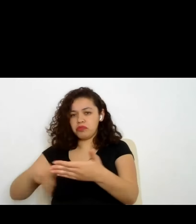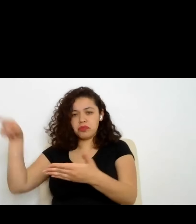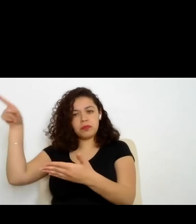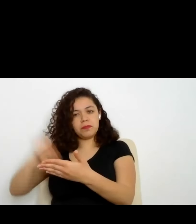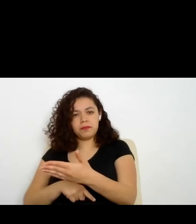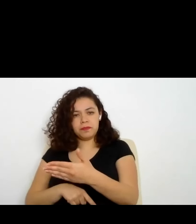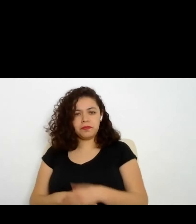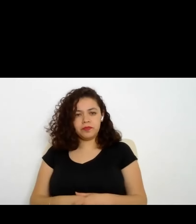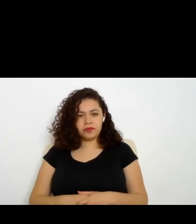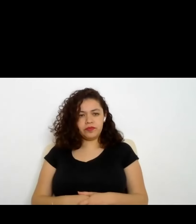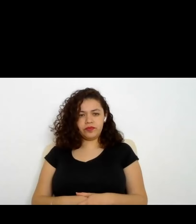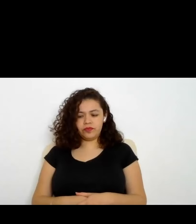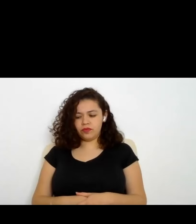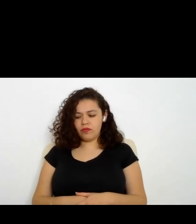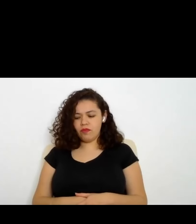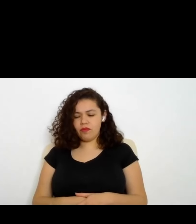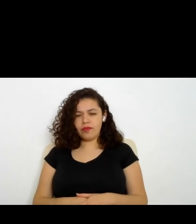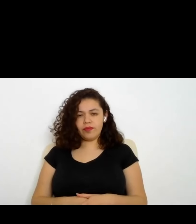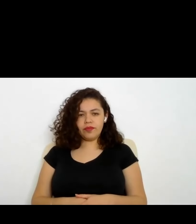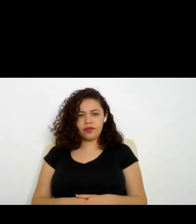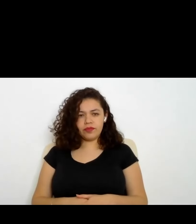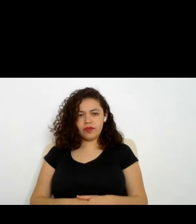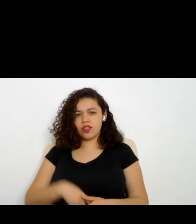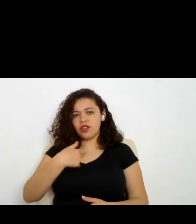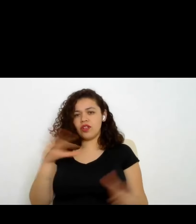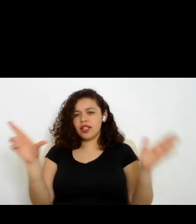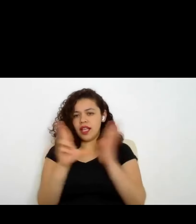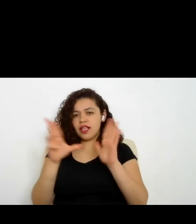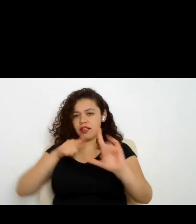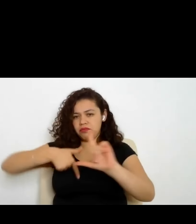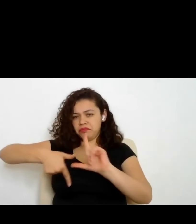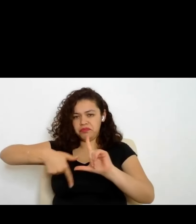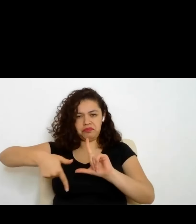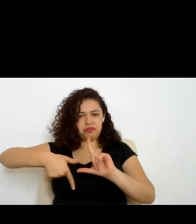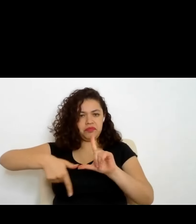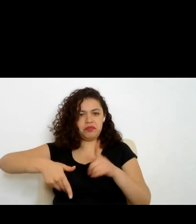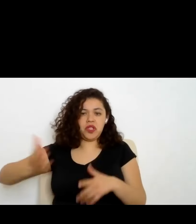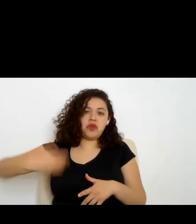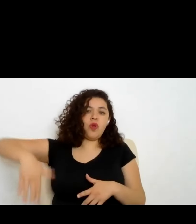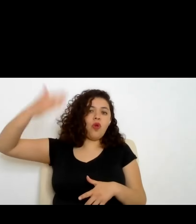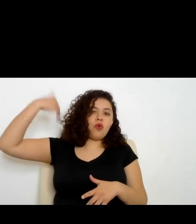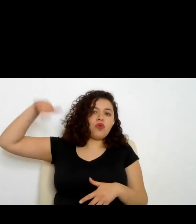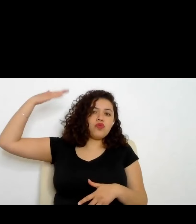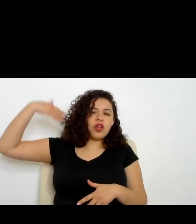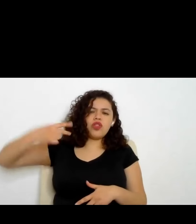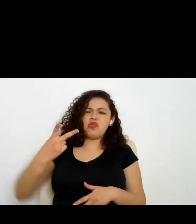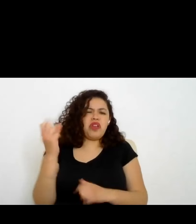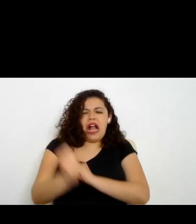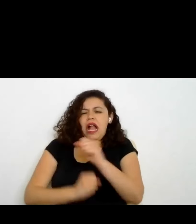sean cancelados. Si yo ya no tengo la tarjeta de Liverpool desde hace 2 años,